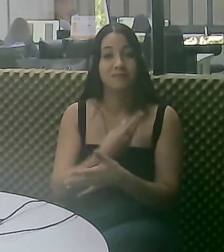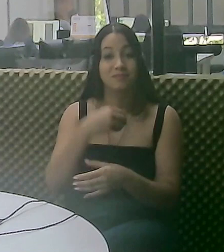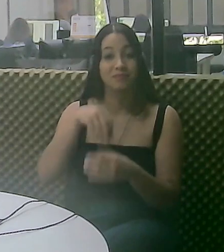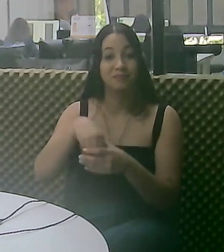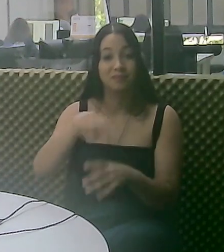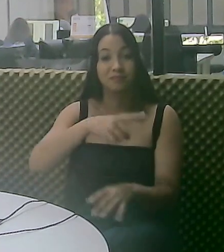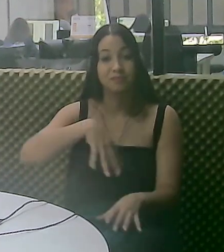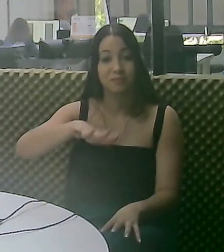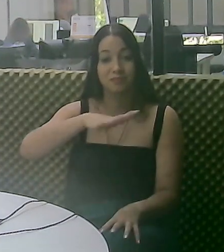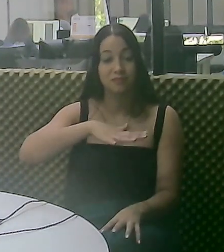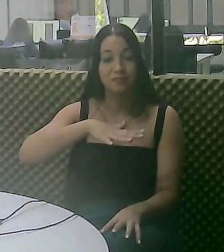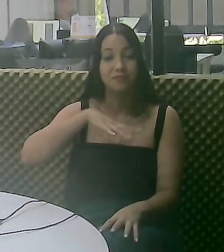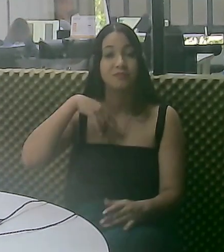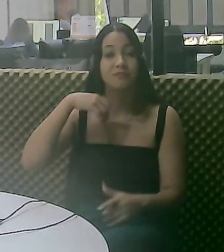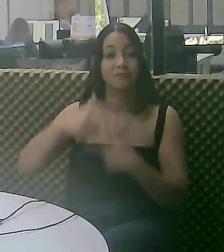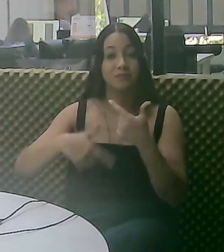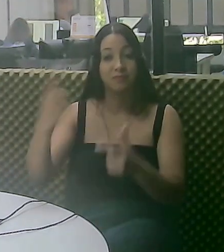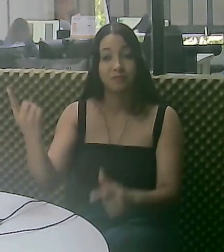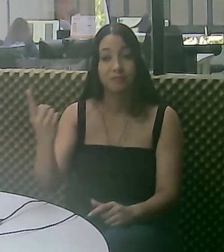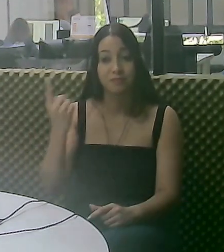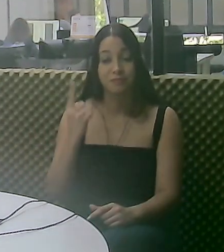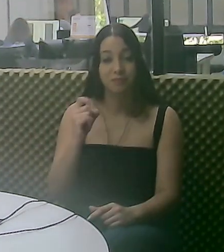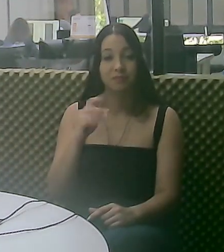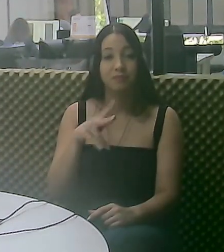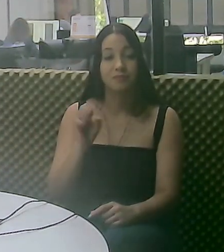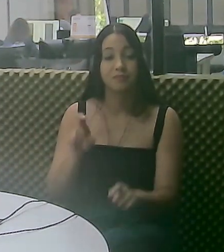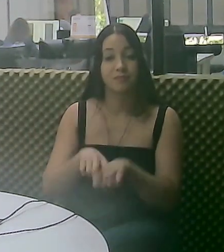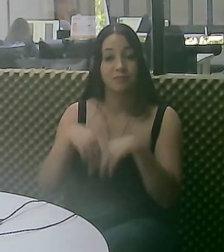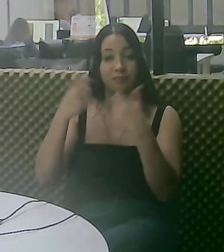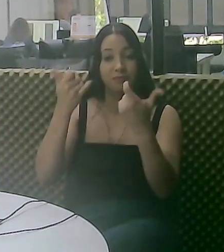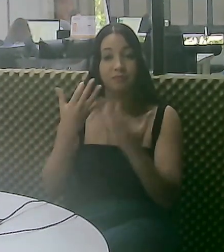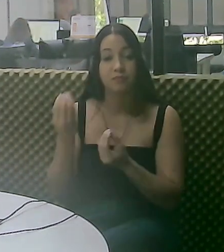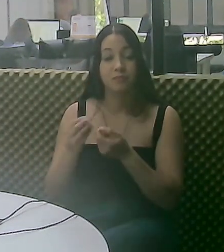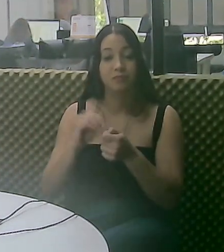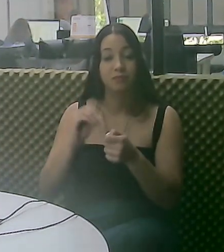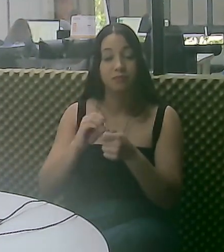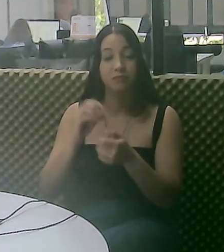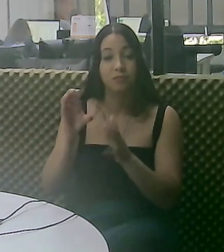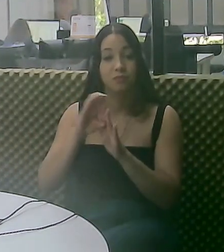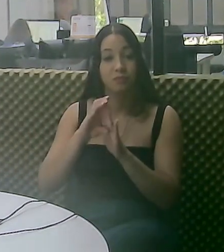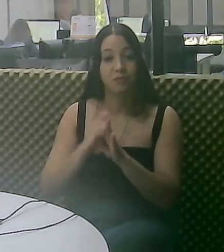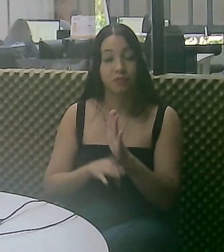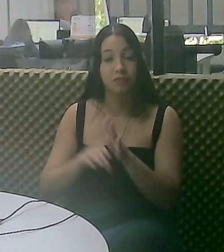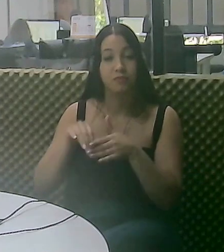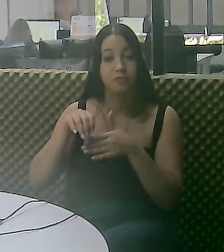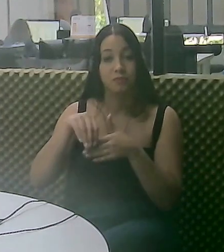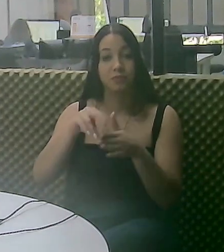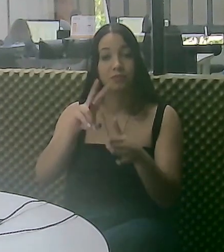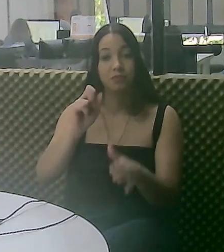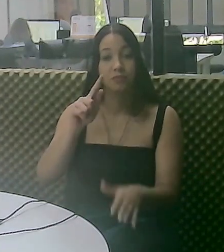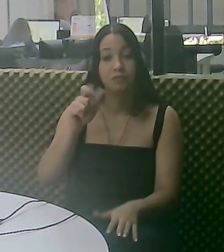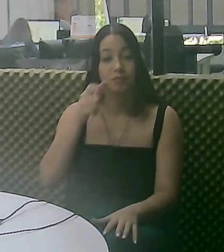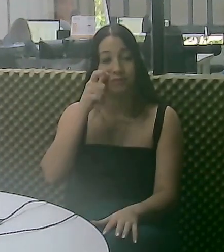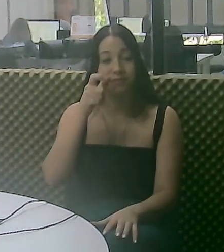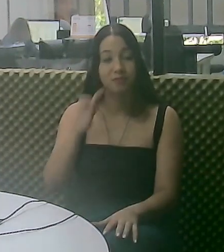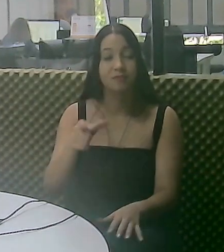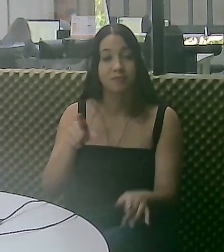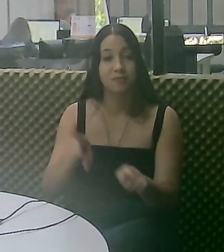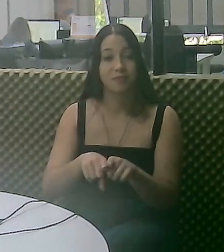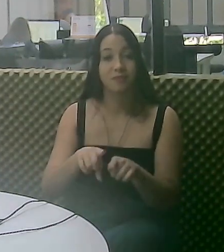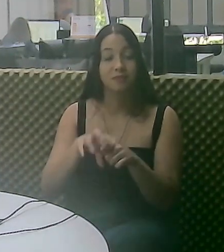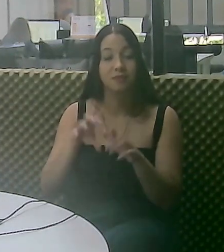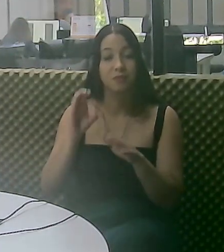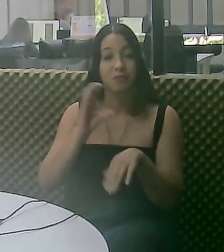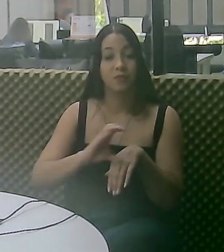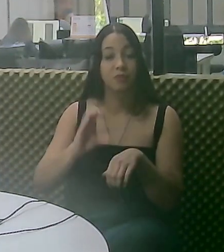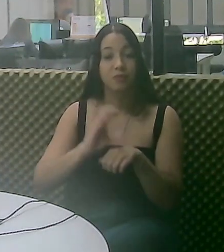local. Para o trabalhador, o Cine ainda instrui sobre como elaborar currículos, direciona para as vagas de interesse e encaminha para